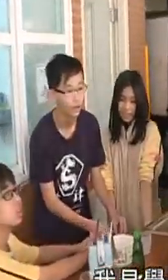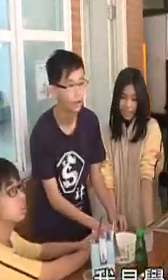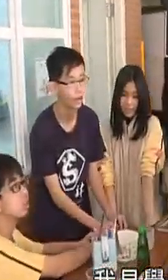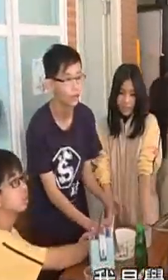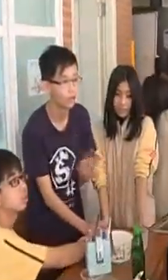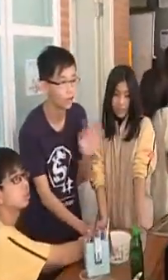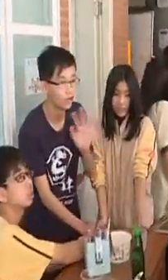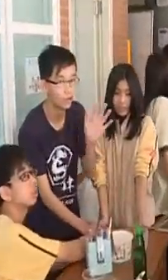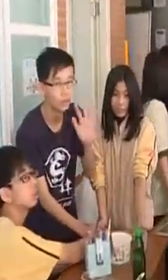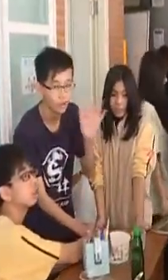啊。